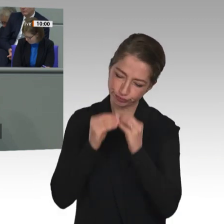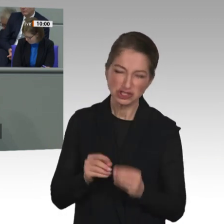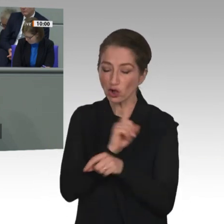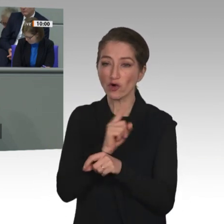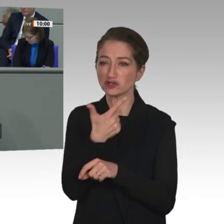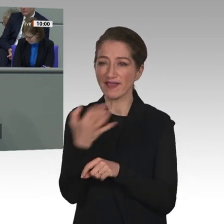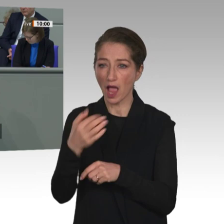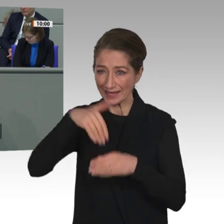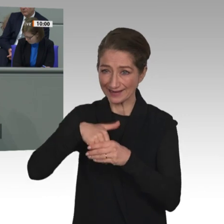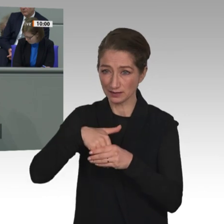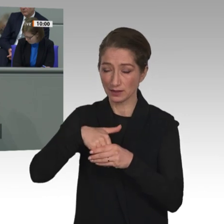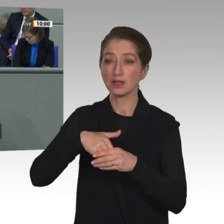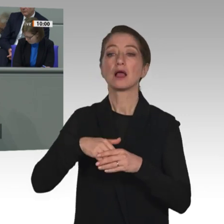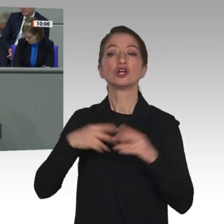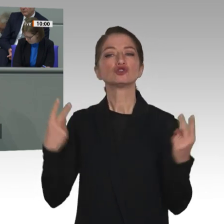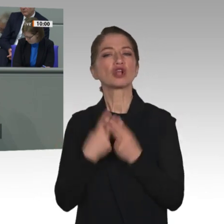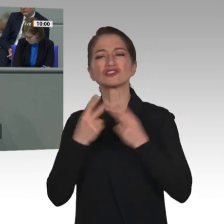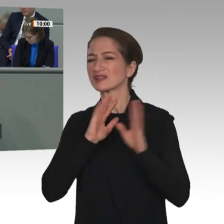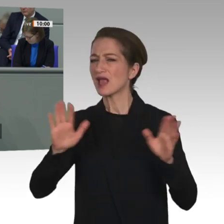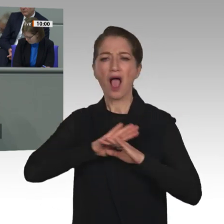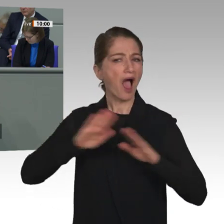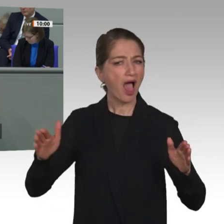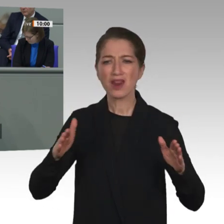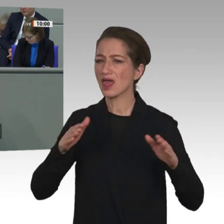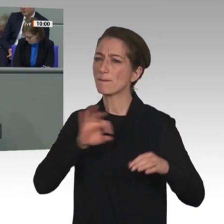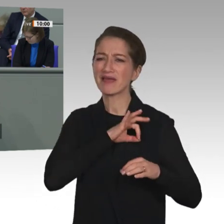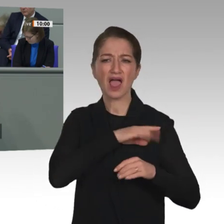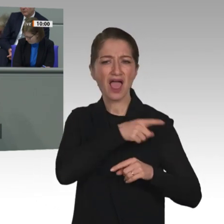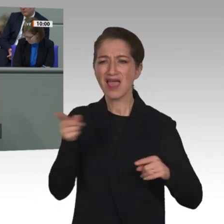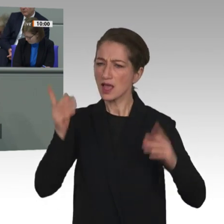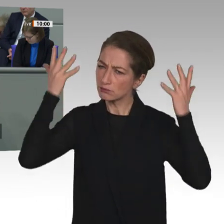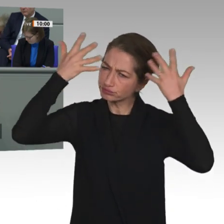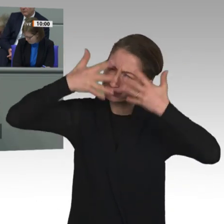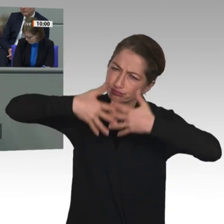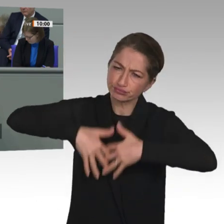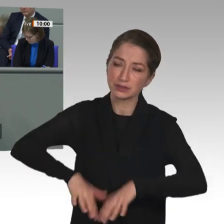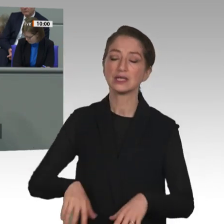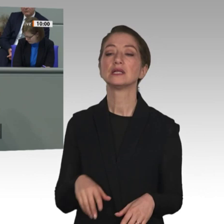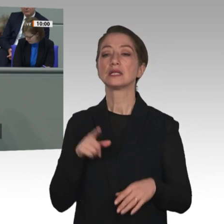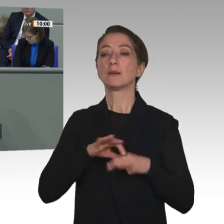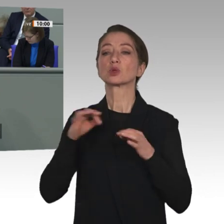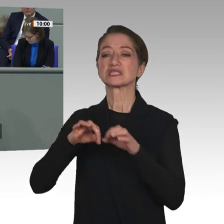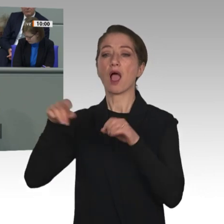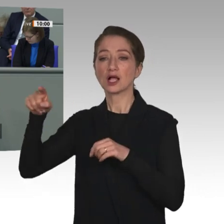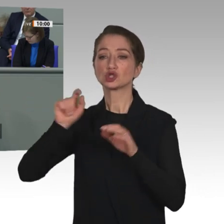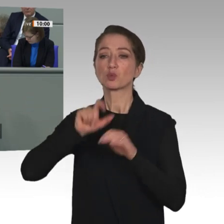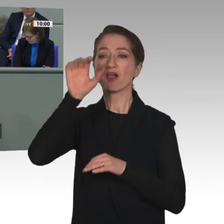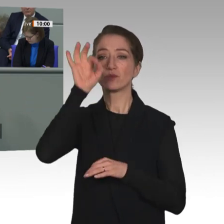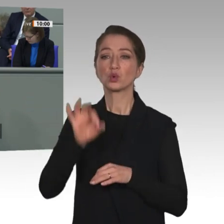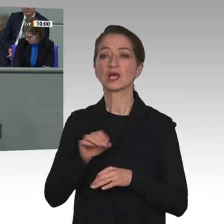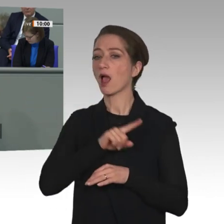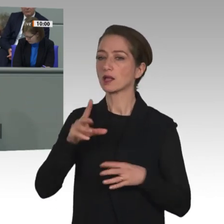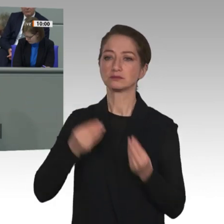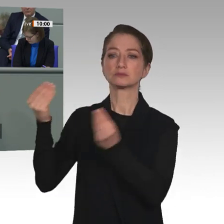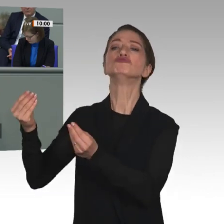jeden politischen Streit. Das Bundeskabinett hat diese 12 Punkte übernommen und sie sind